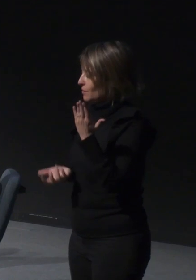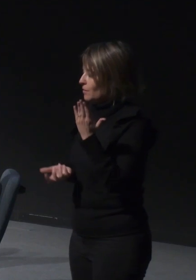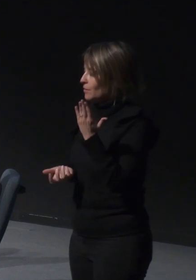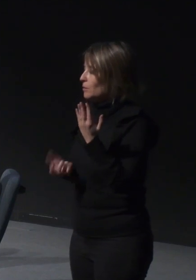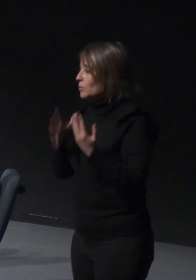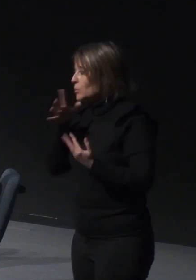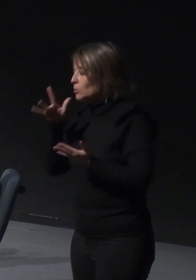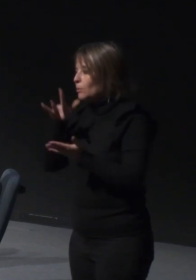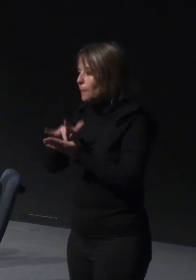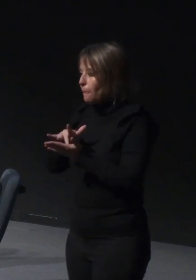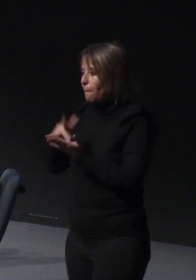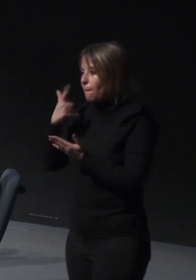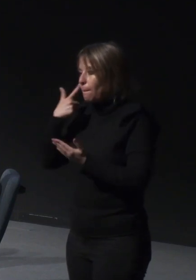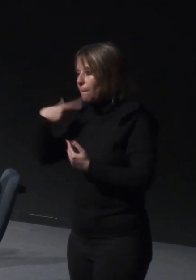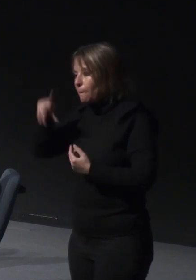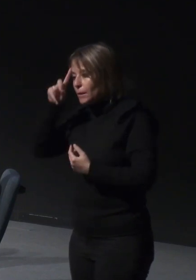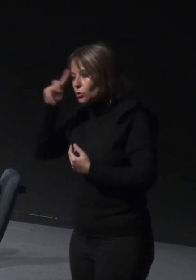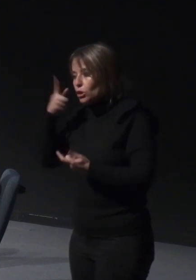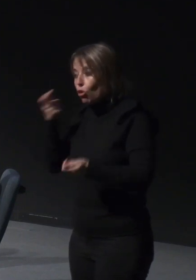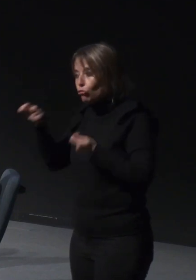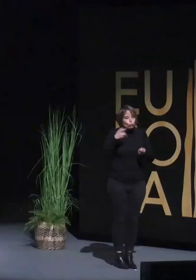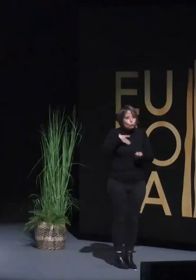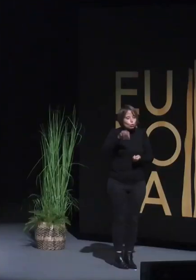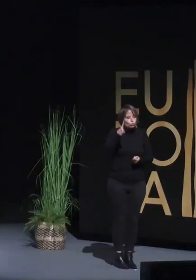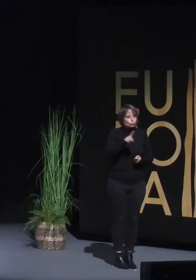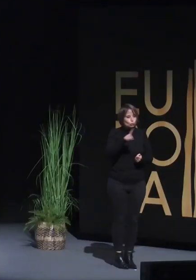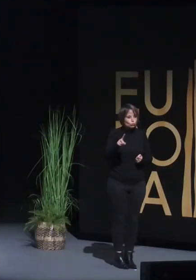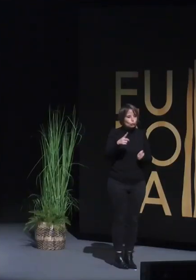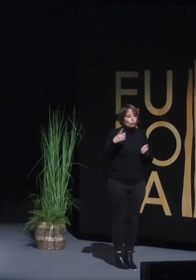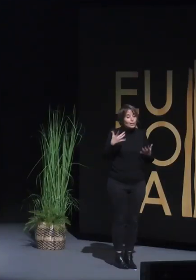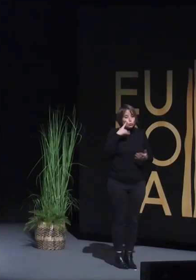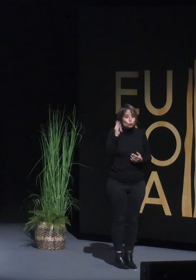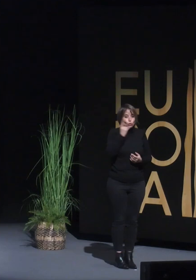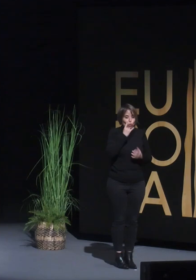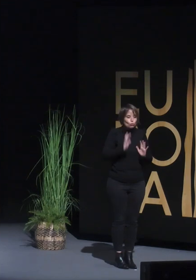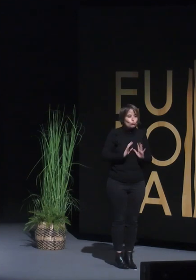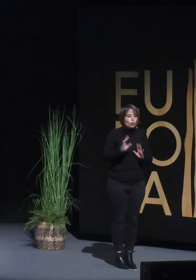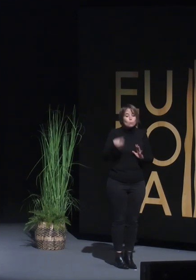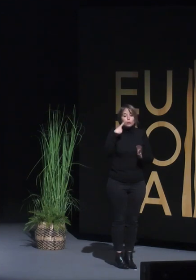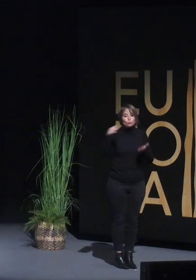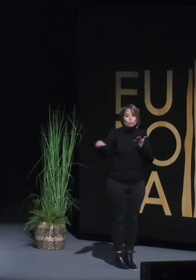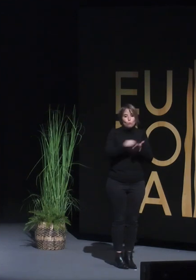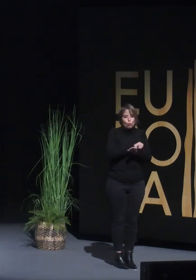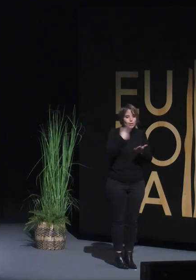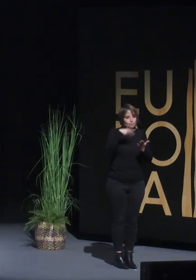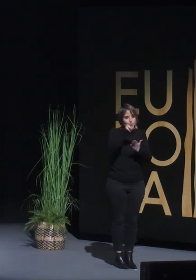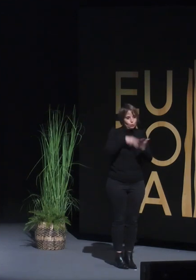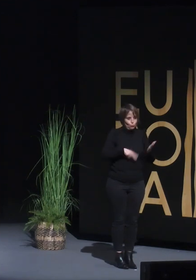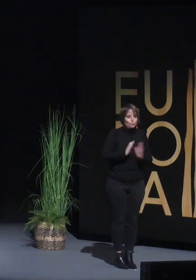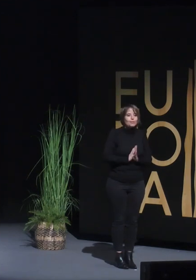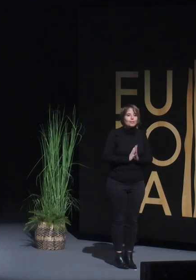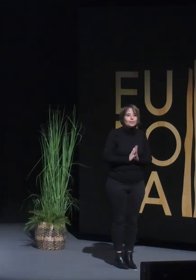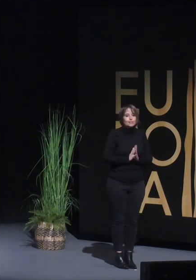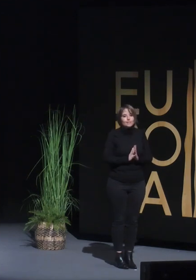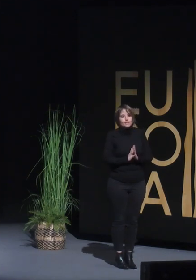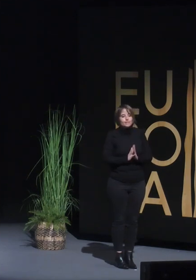en un momento determinado no sé si voy a empezar a controlarte. Eso va a ser un error. ¿Por qué? Porque lo que va a hacer es borrar todo para que tú no lo veas. Por lo tanto,